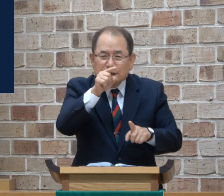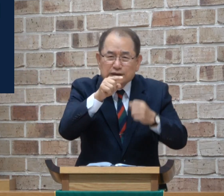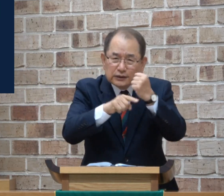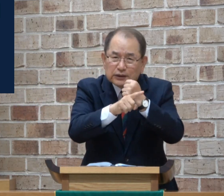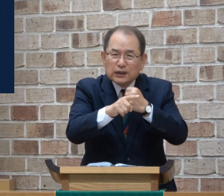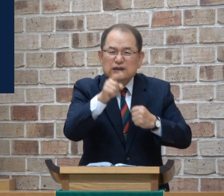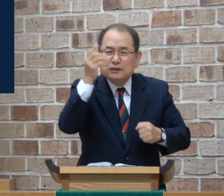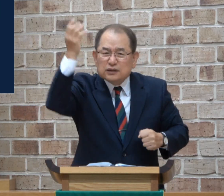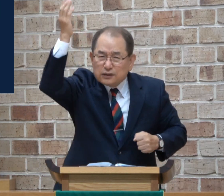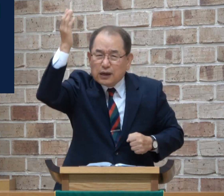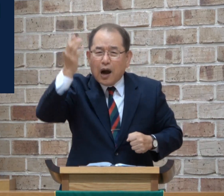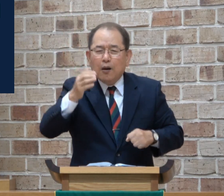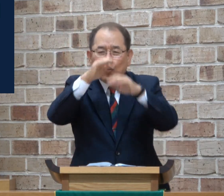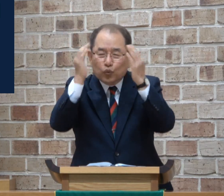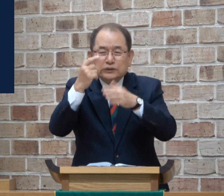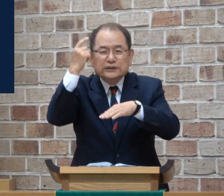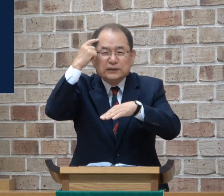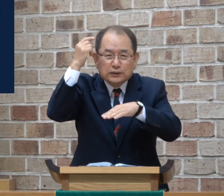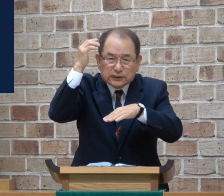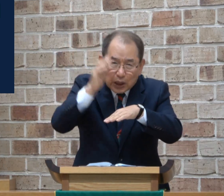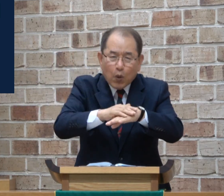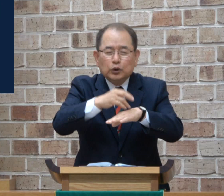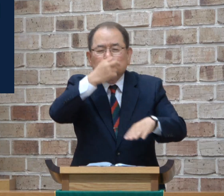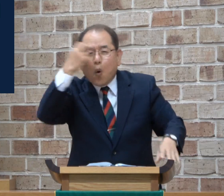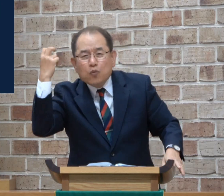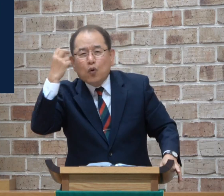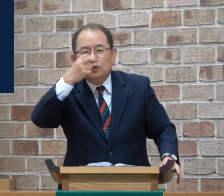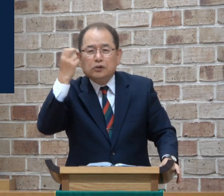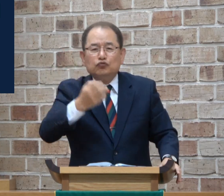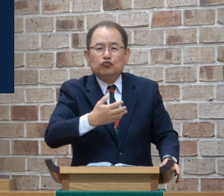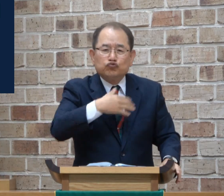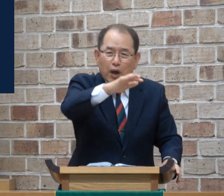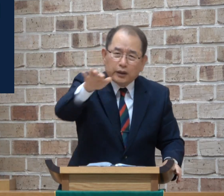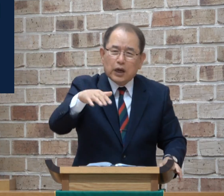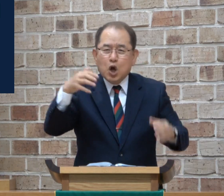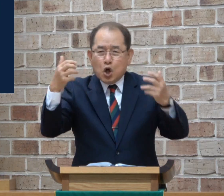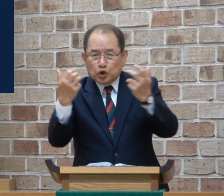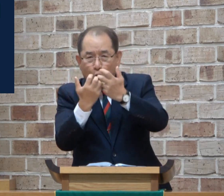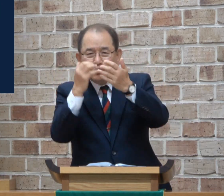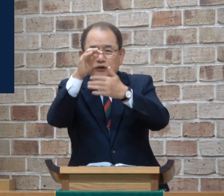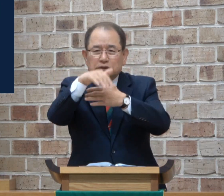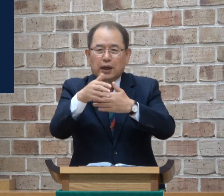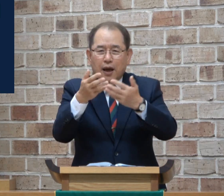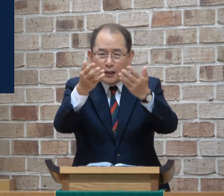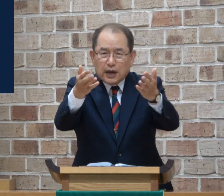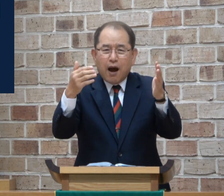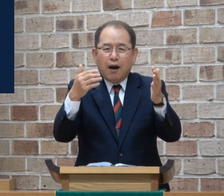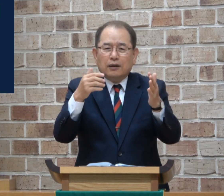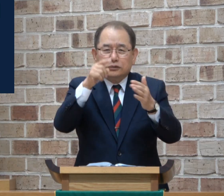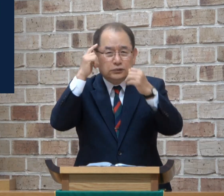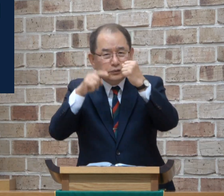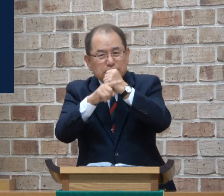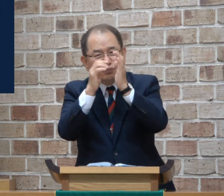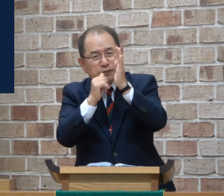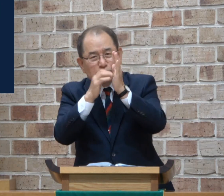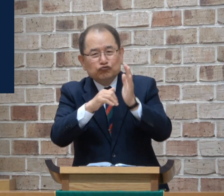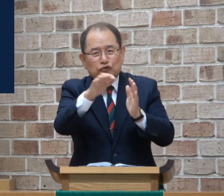총명을 우리에게 넘치게 하사 그 뜻의 비밀을 우리에게 알리신 것이요. 아멘.